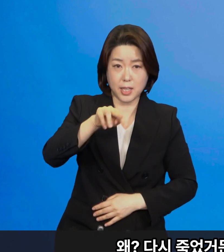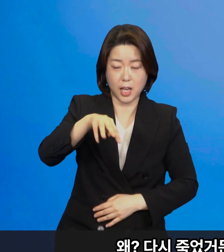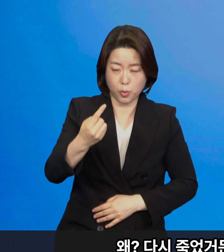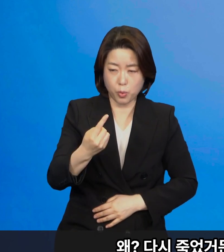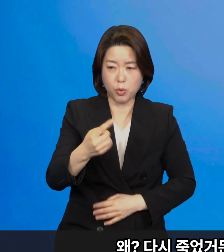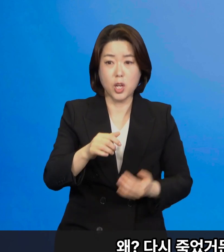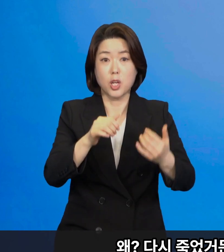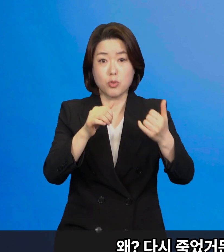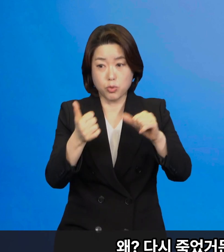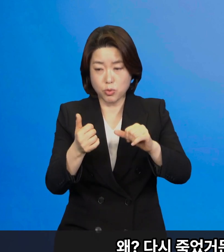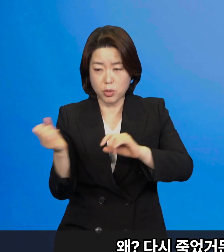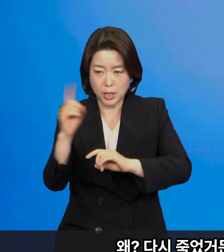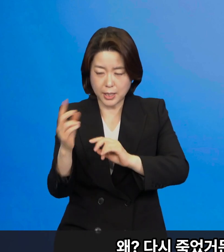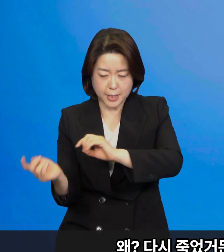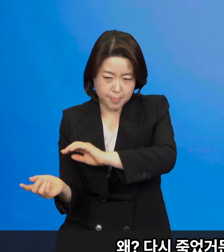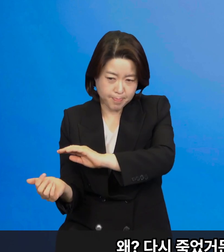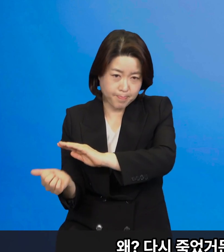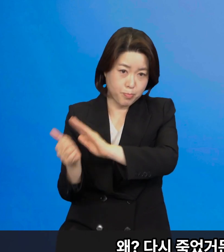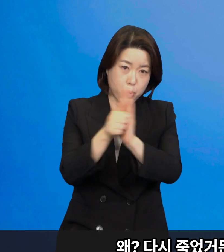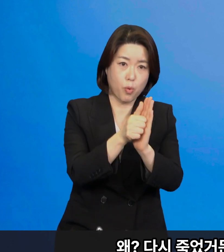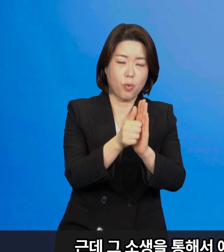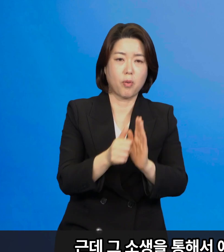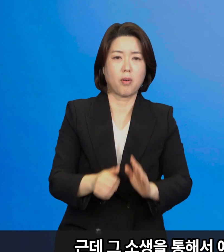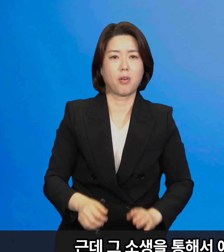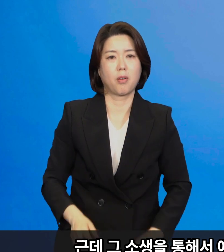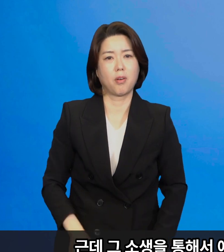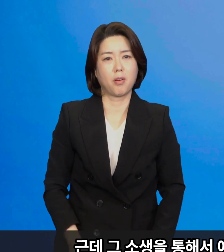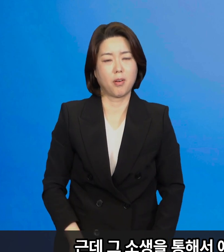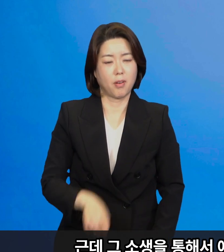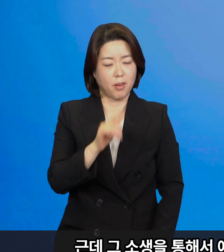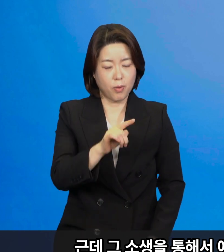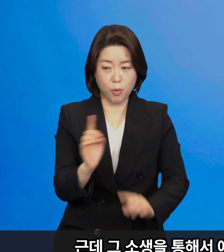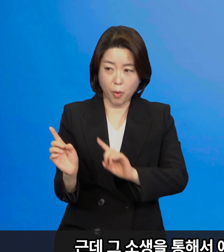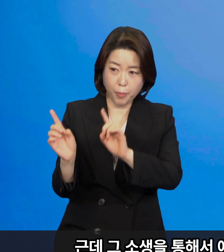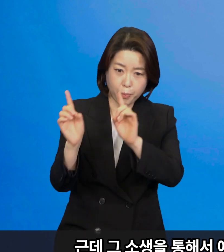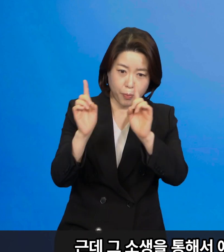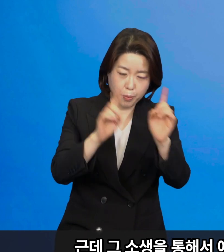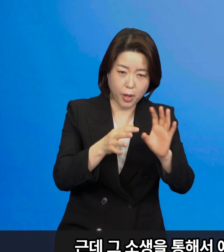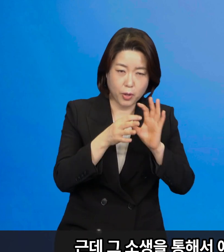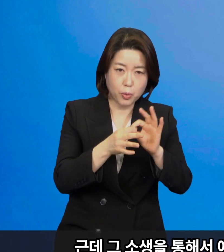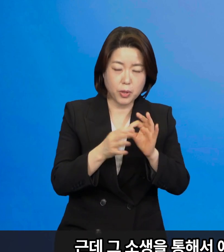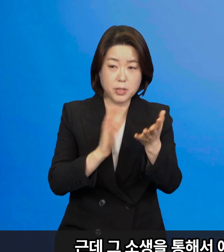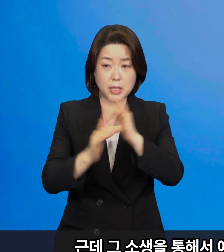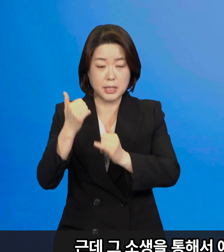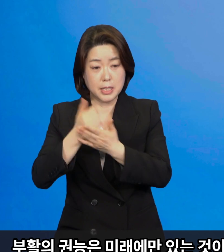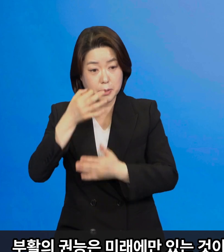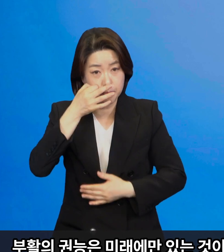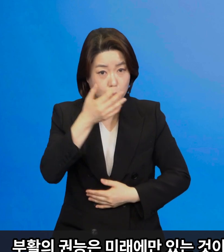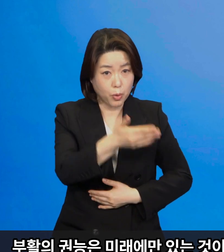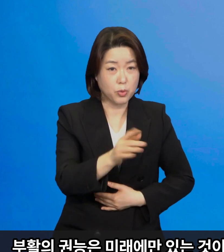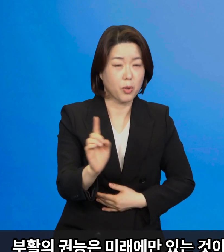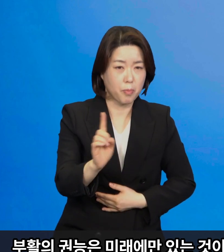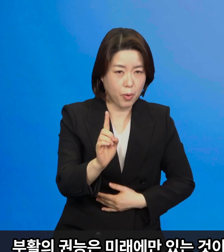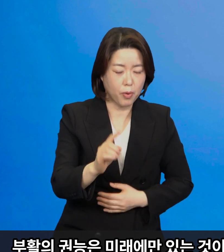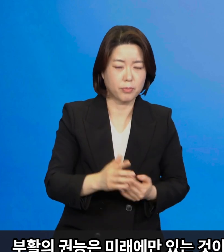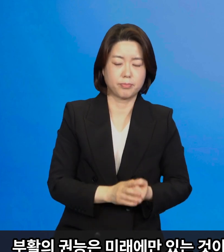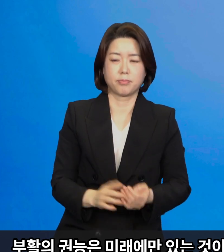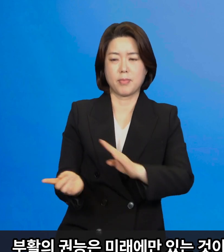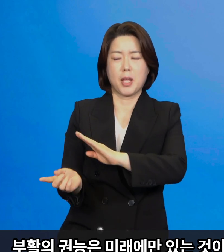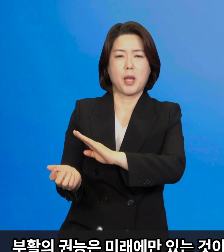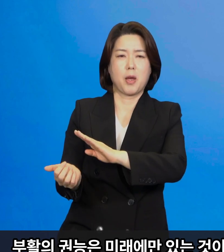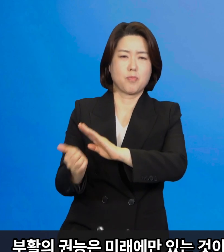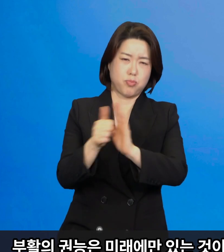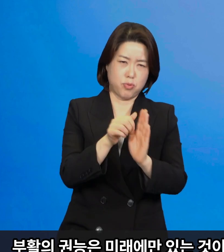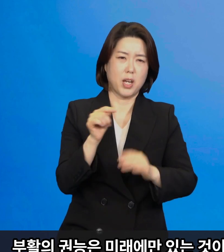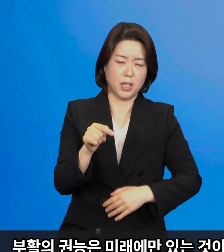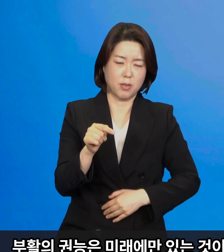다시 죽었거든요. 그는 소생이에요. 근데 그 소생을 통해서 예수님이 보여주신 게 뭐냐면 부활의 권능은 미래에만